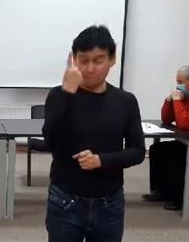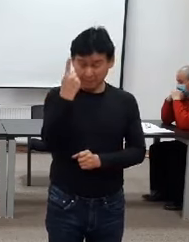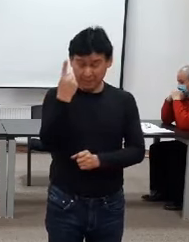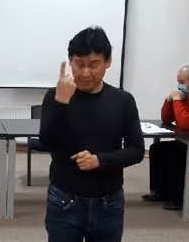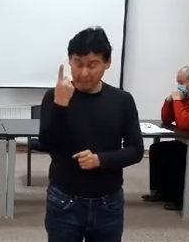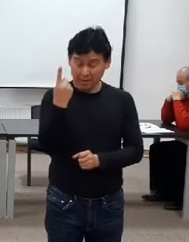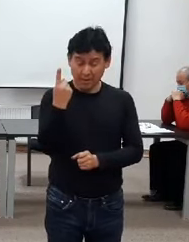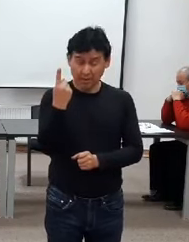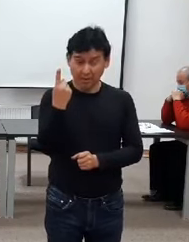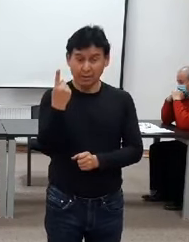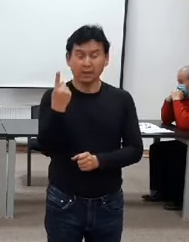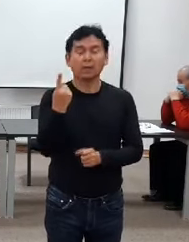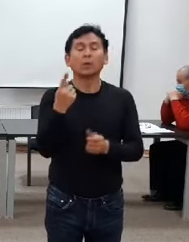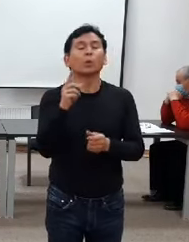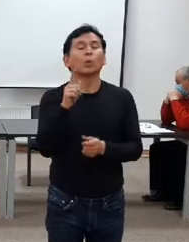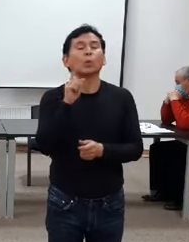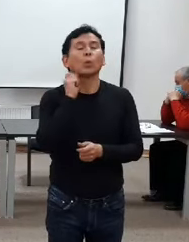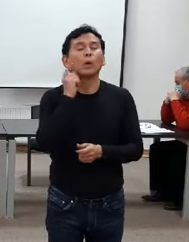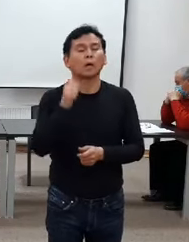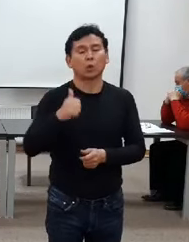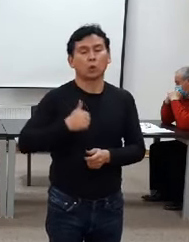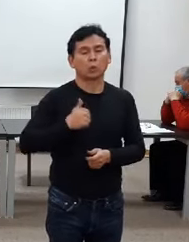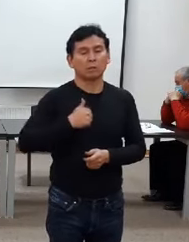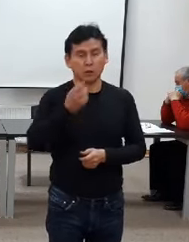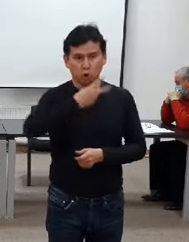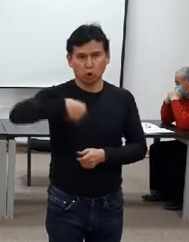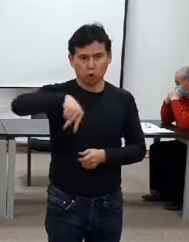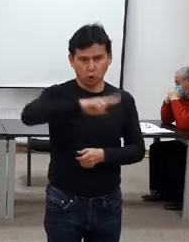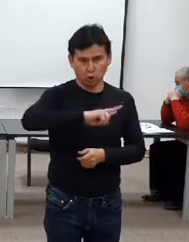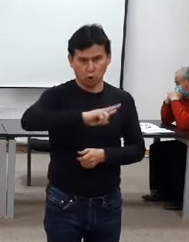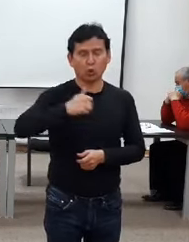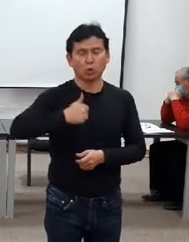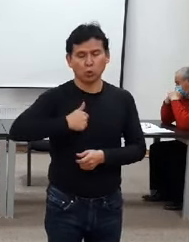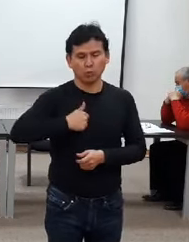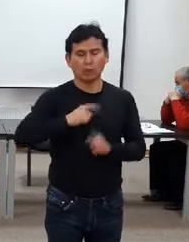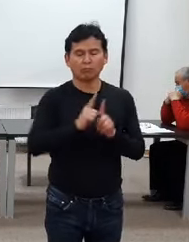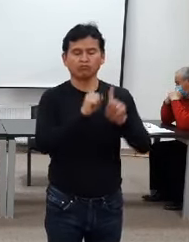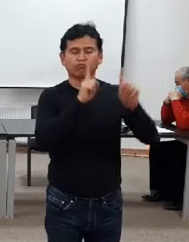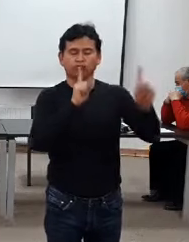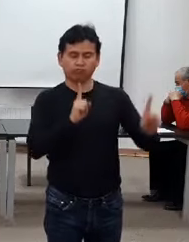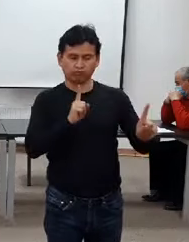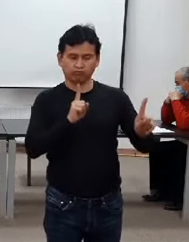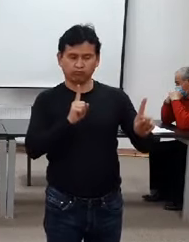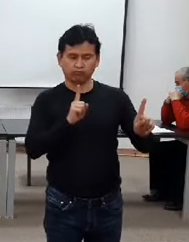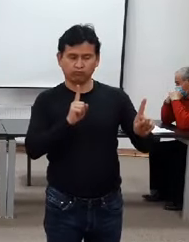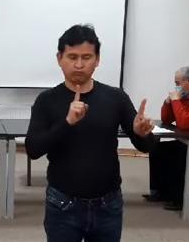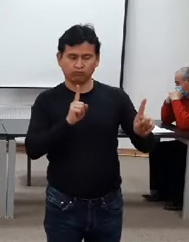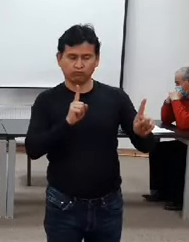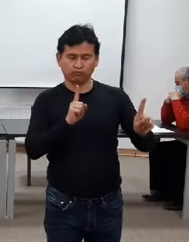la más efectiva es la que cumplimos nosotros como ciudadanos, cumpliendo con el aislamiento social,